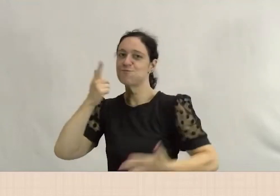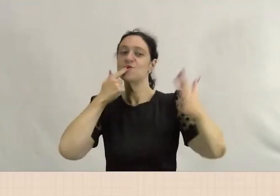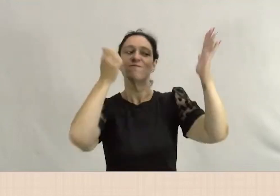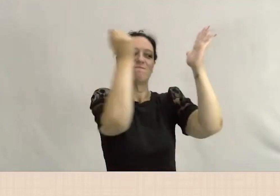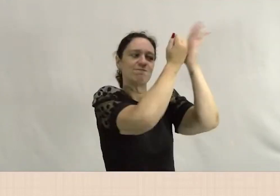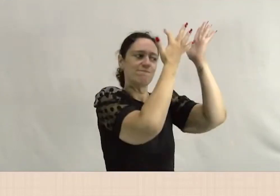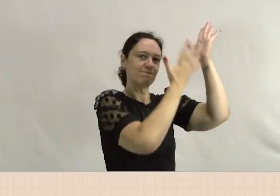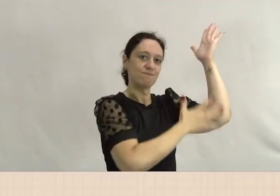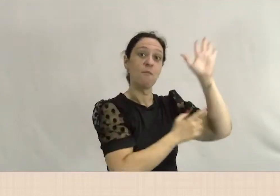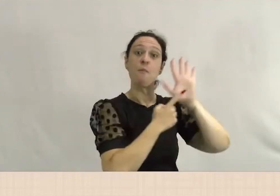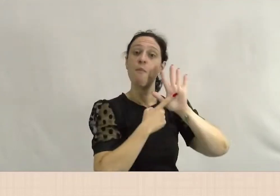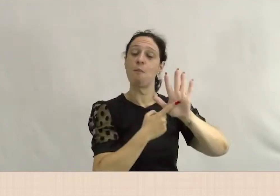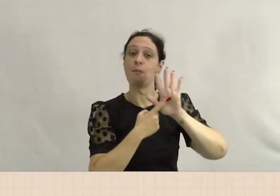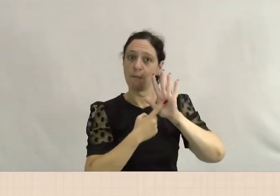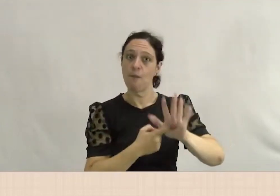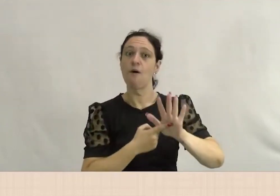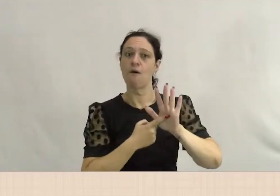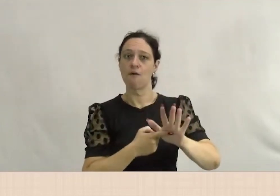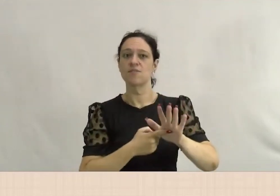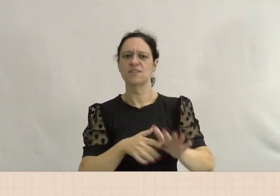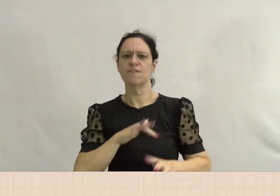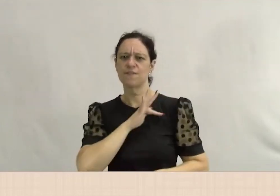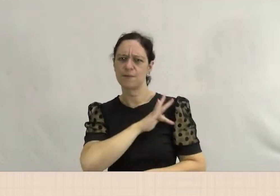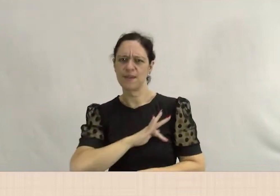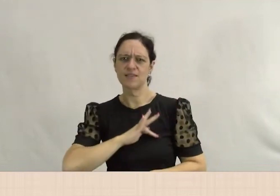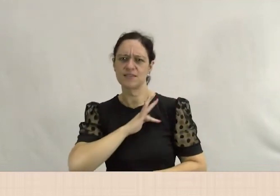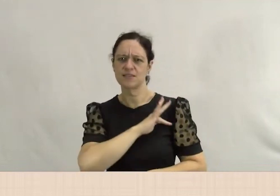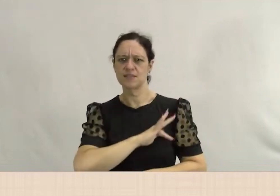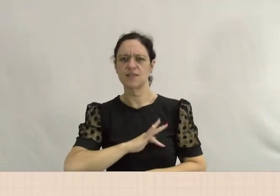1, versículo 7. Por isso, irmãos, não foi à